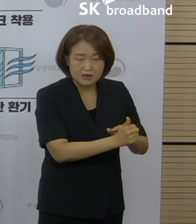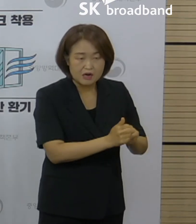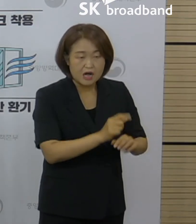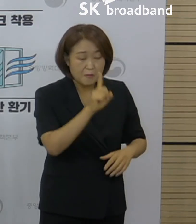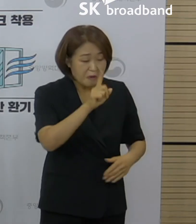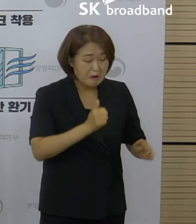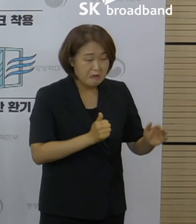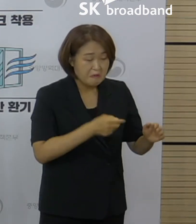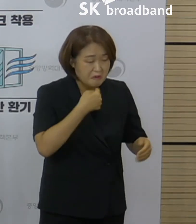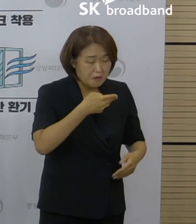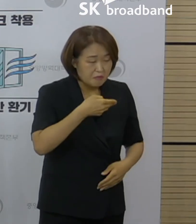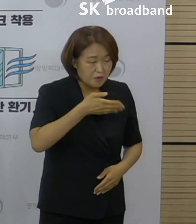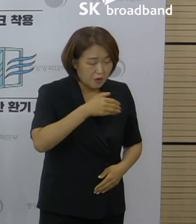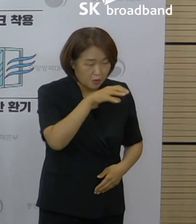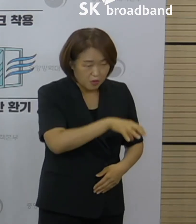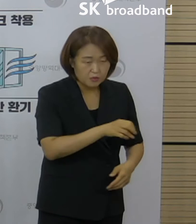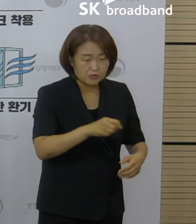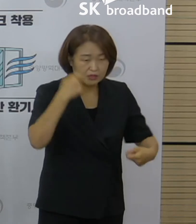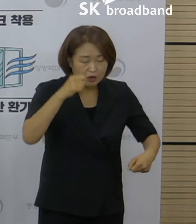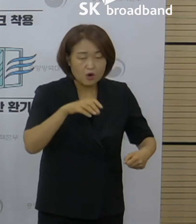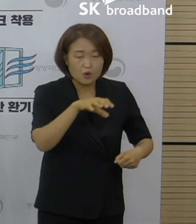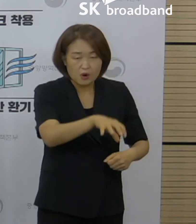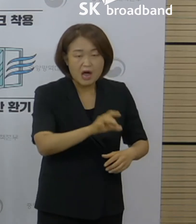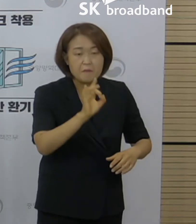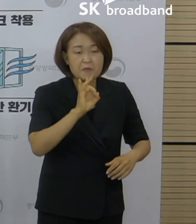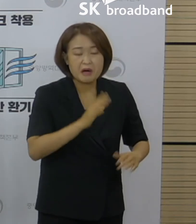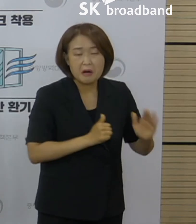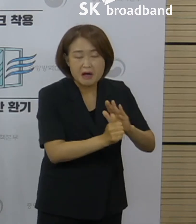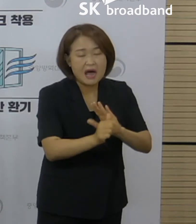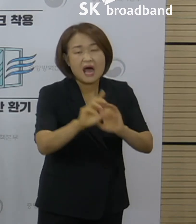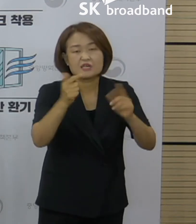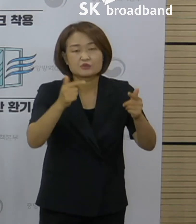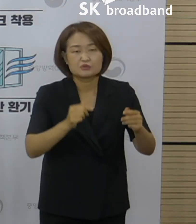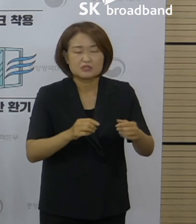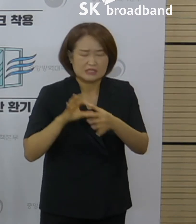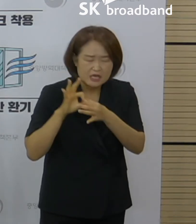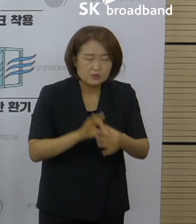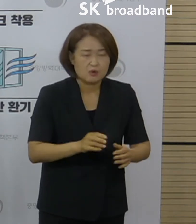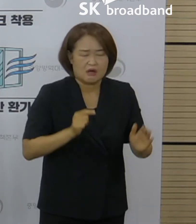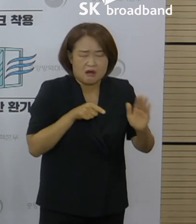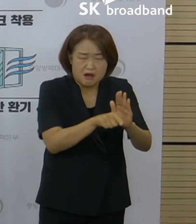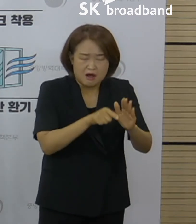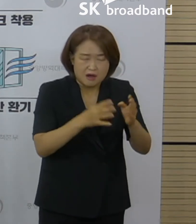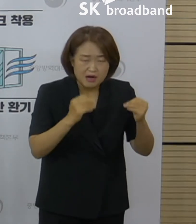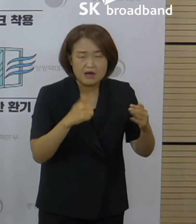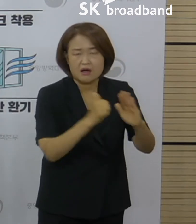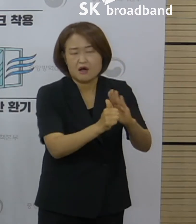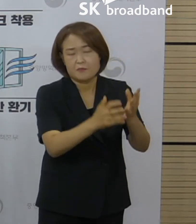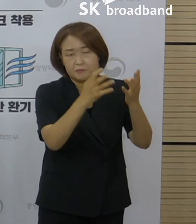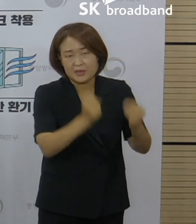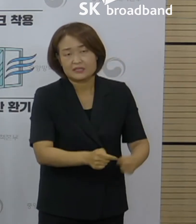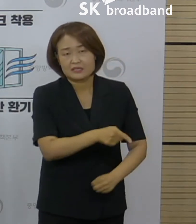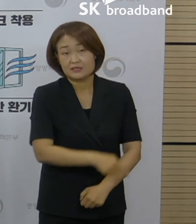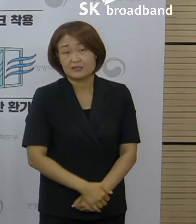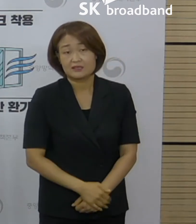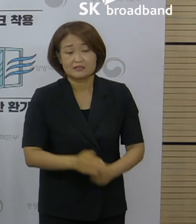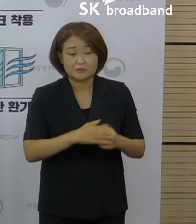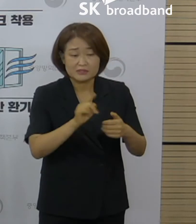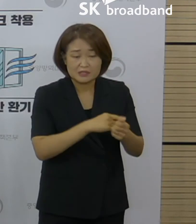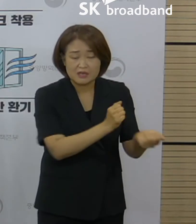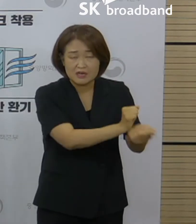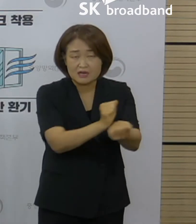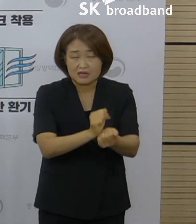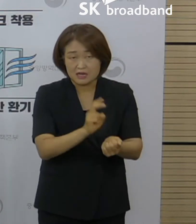반복해서 다양한 사람들이 갖고 그 중에는 또 일부 확진자도 있고 뭐 이런 상황입니다. 그래서 현재로서는 이 6월